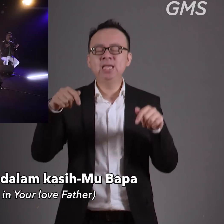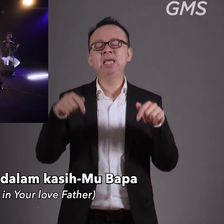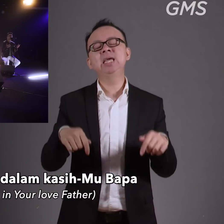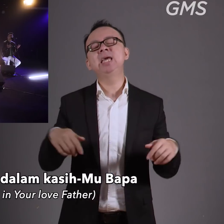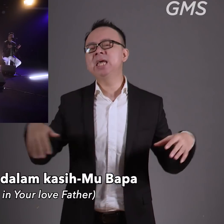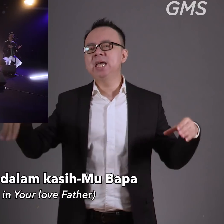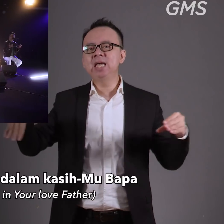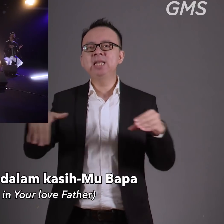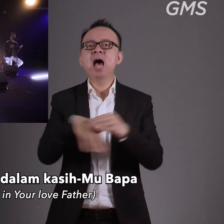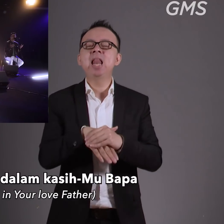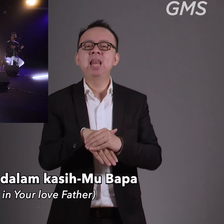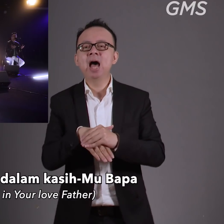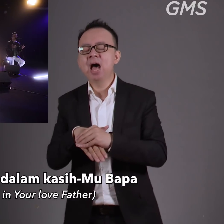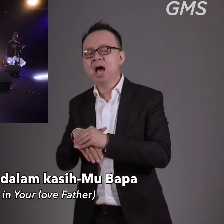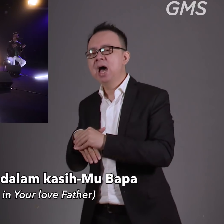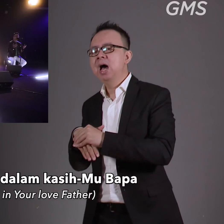tenggelam di